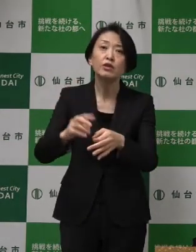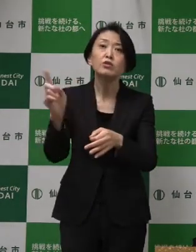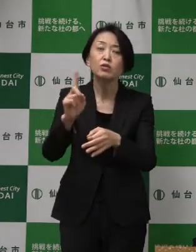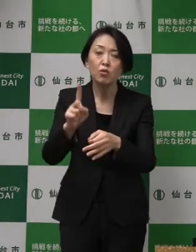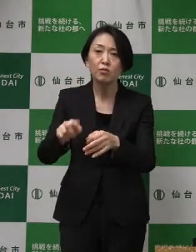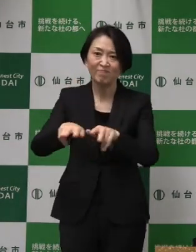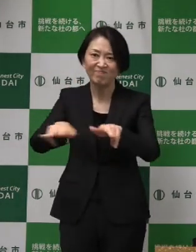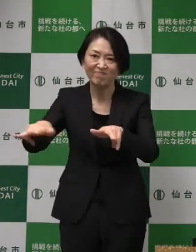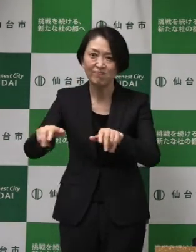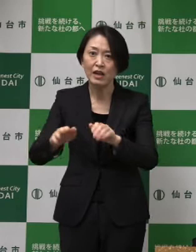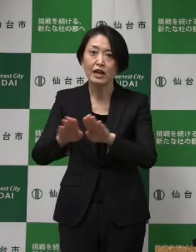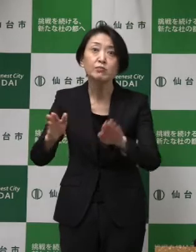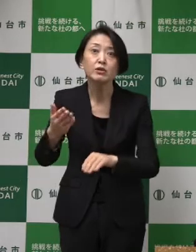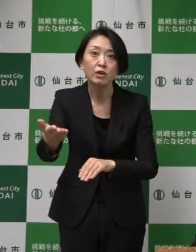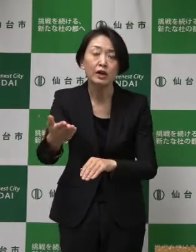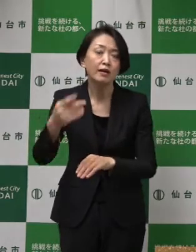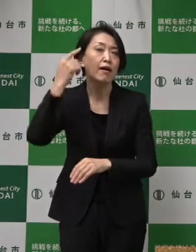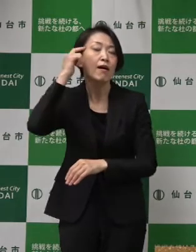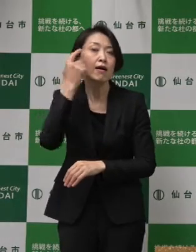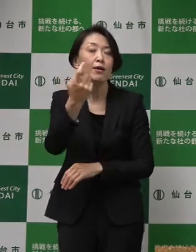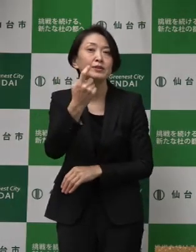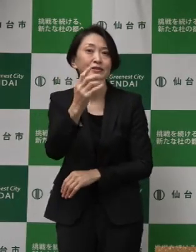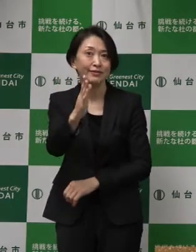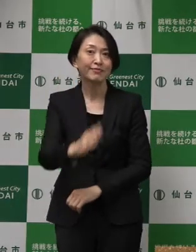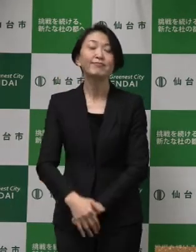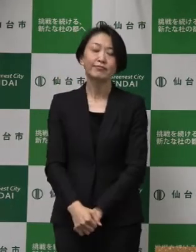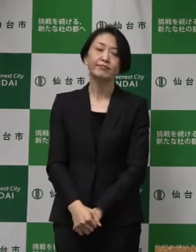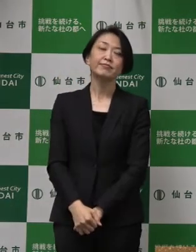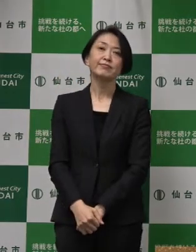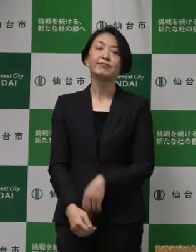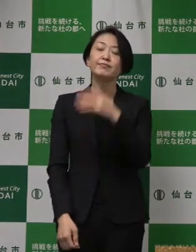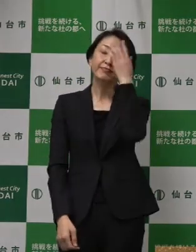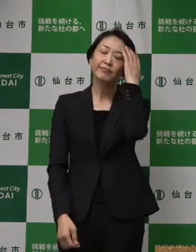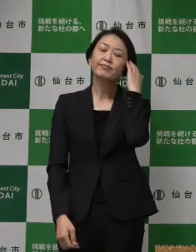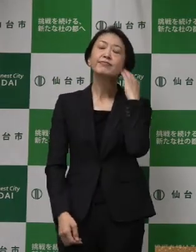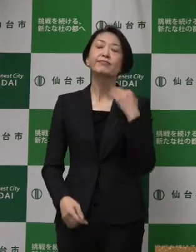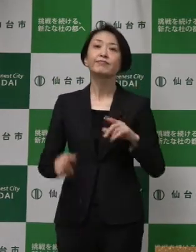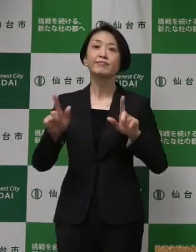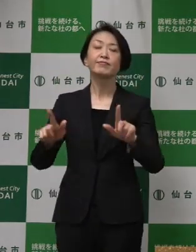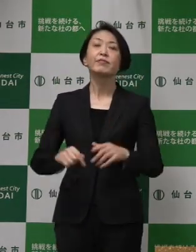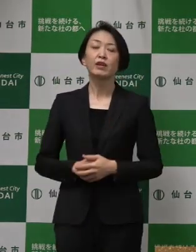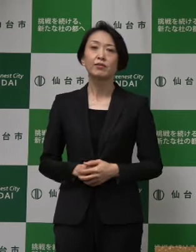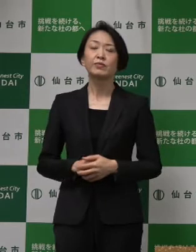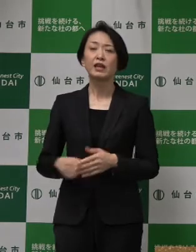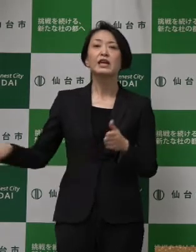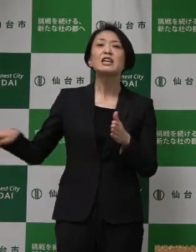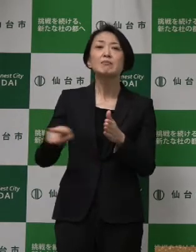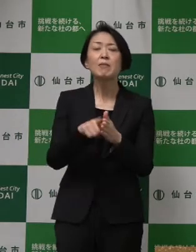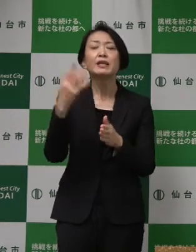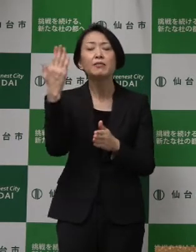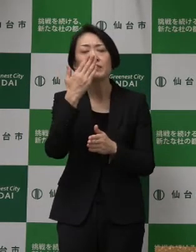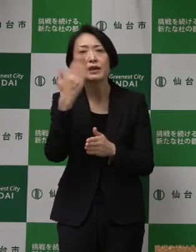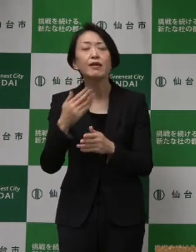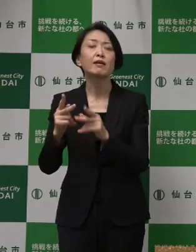リシーのお考えを教えていただけますか。 これはなかなか今まで、潜在化していた課題です